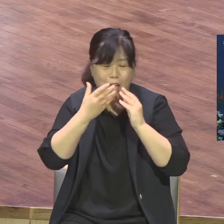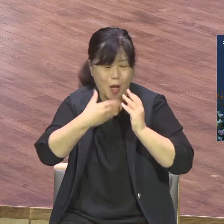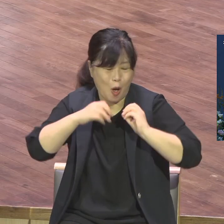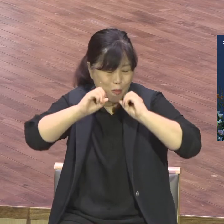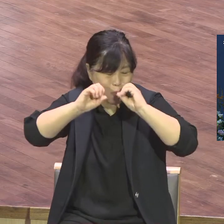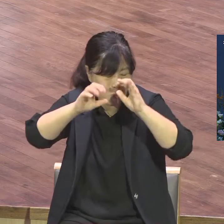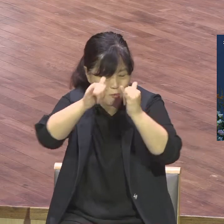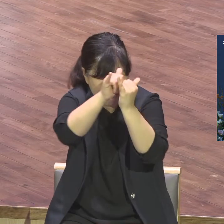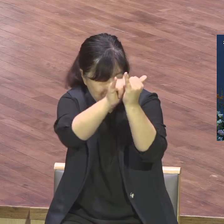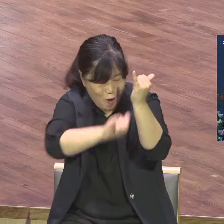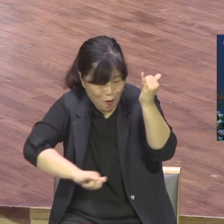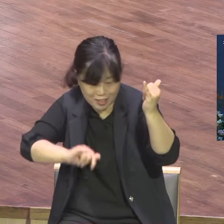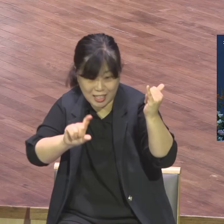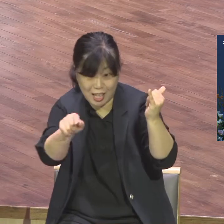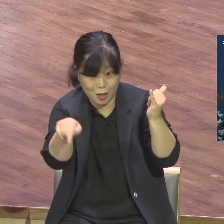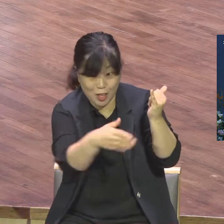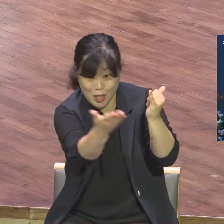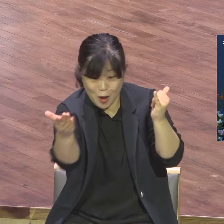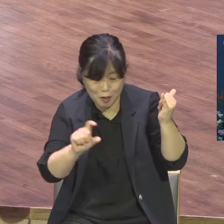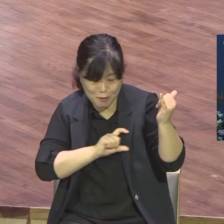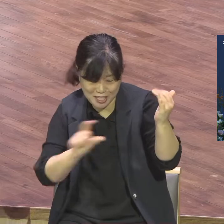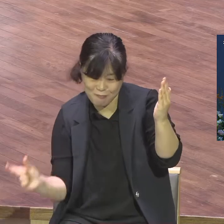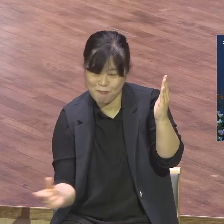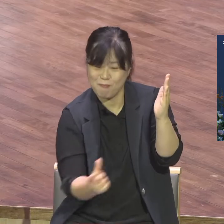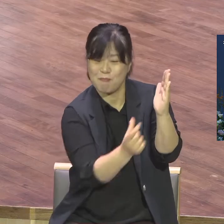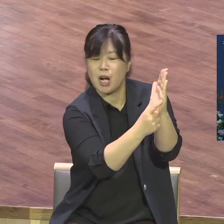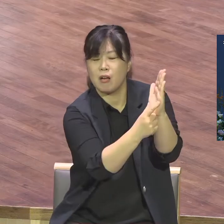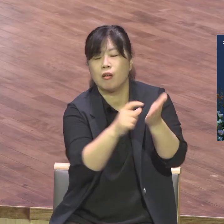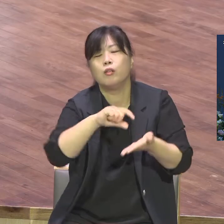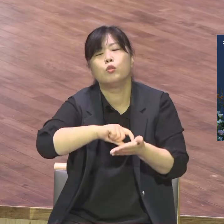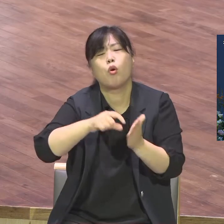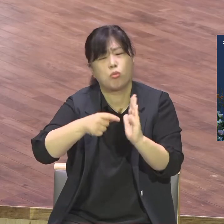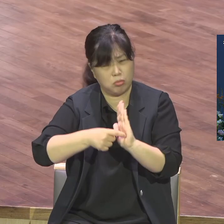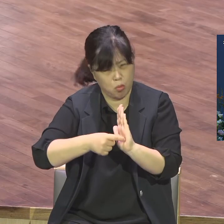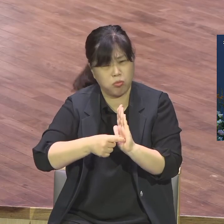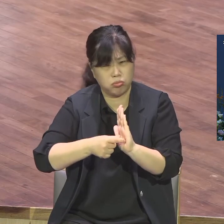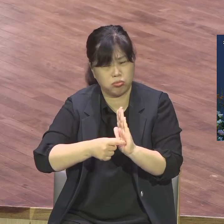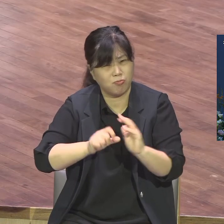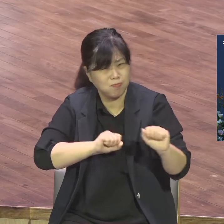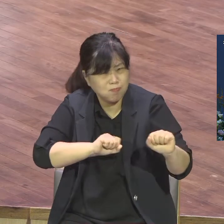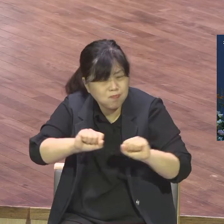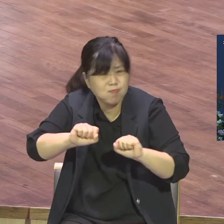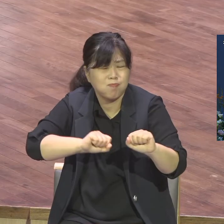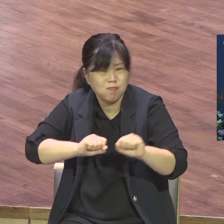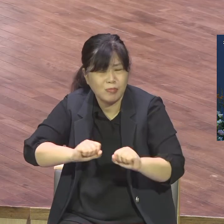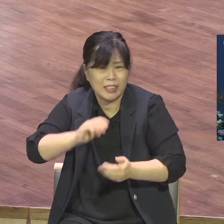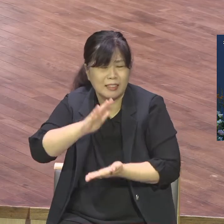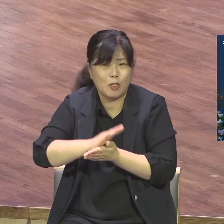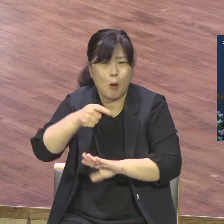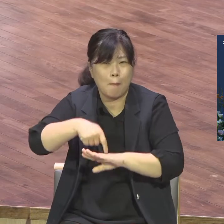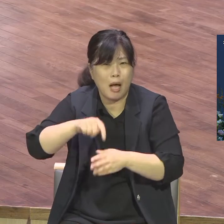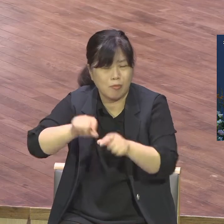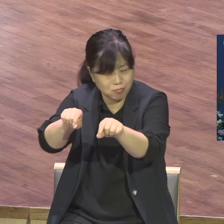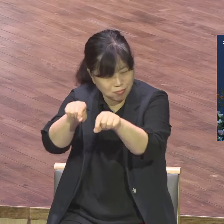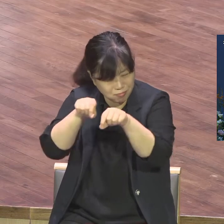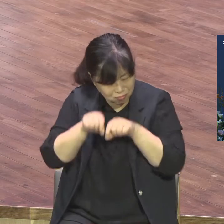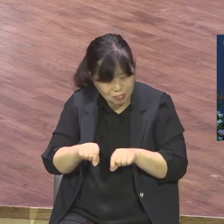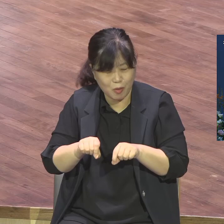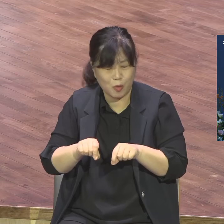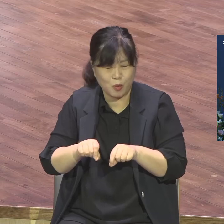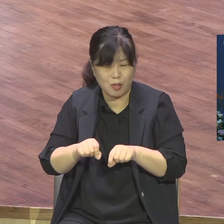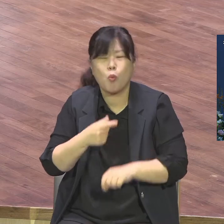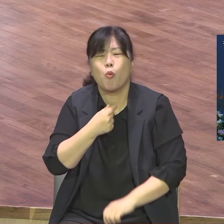정도로 예원 이 복음운동사에 남을 정도로 영적